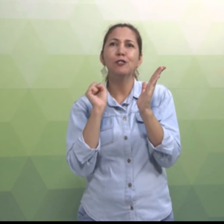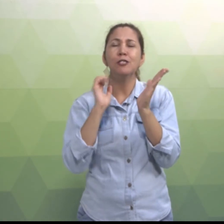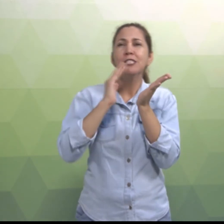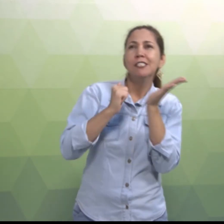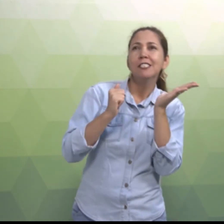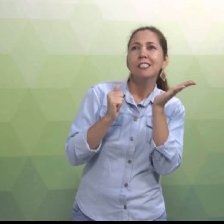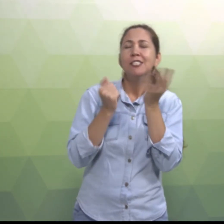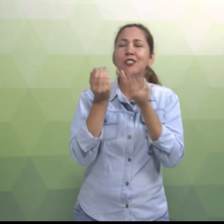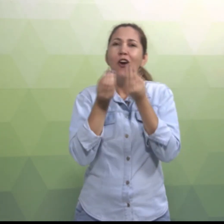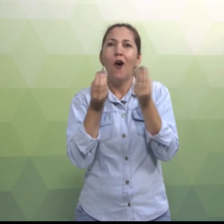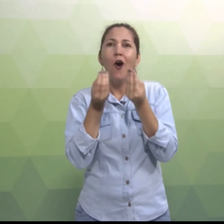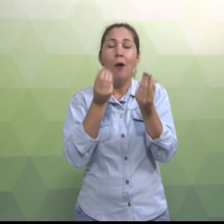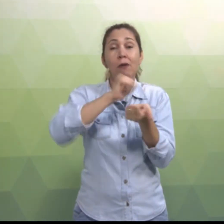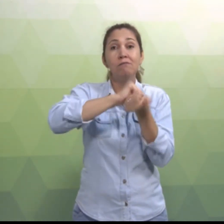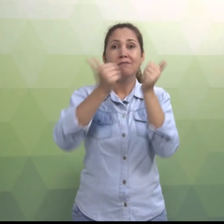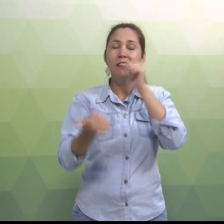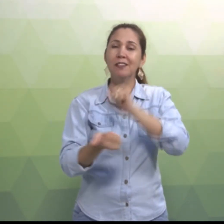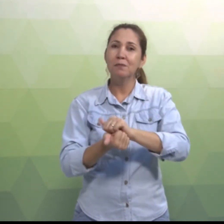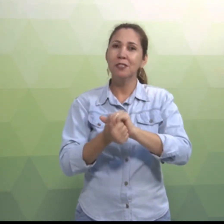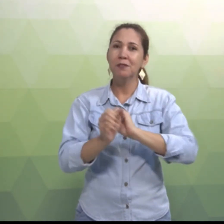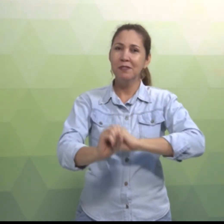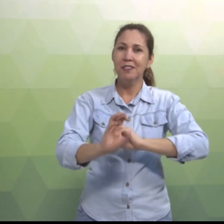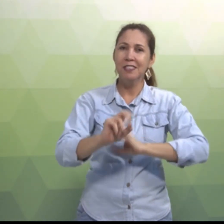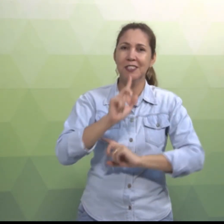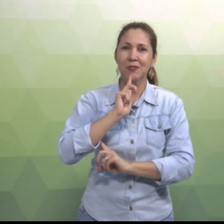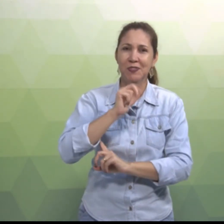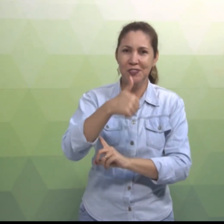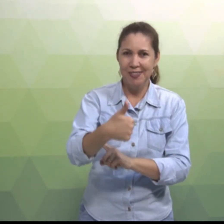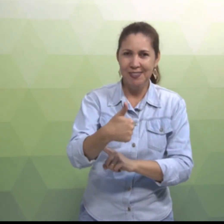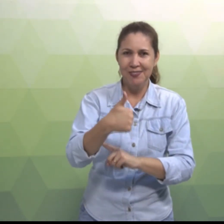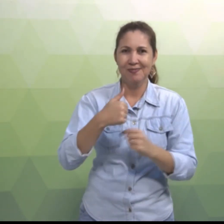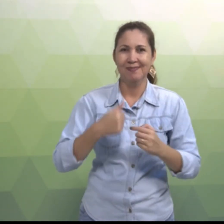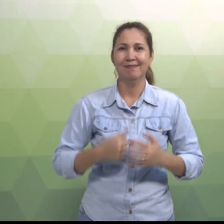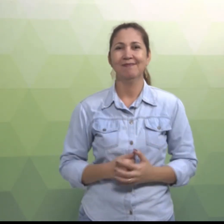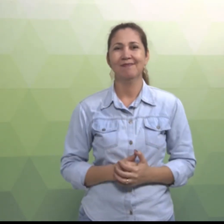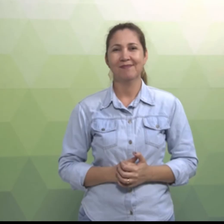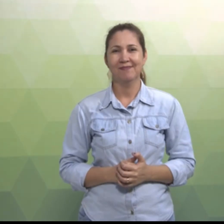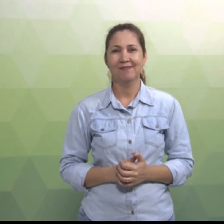que eu devo tirar nessa proposta curricular, que adaptações eu devo fazer para o ensino da L1.